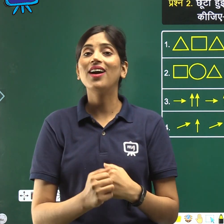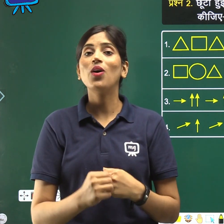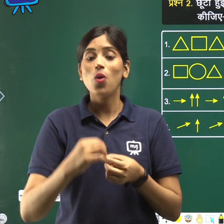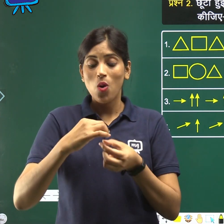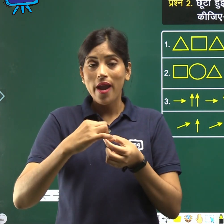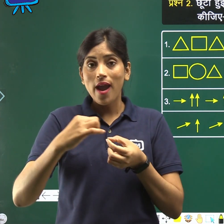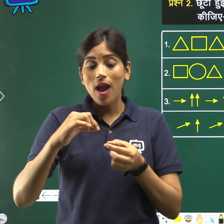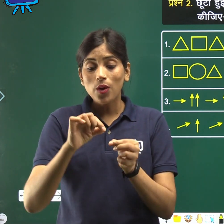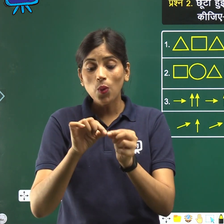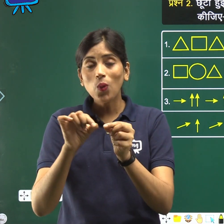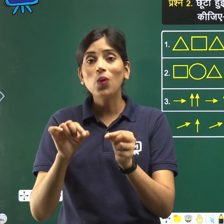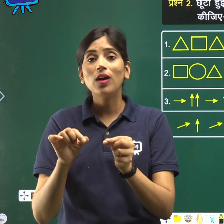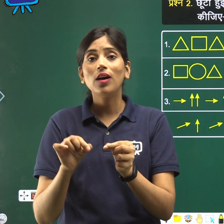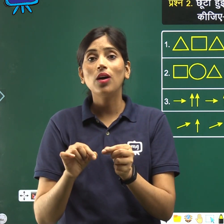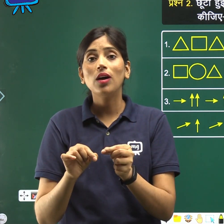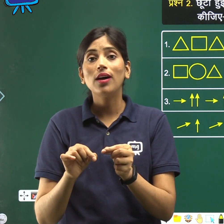एरो